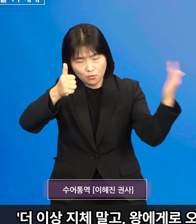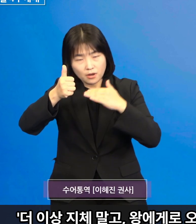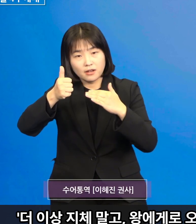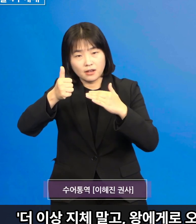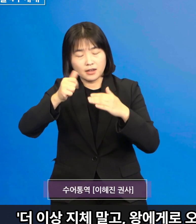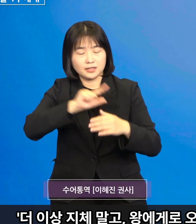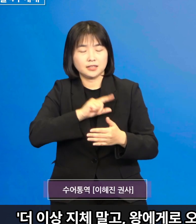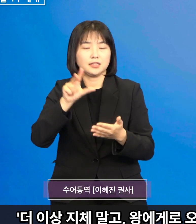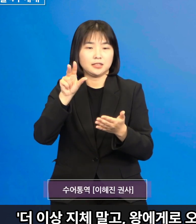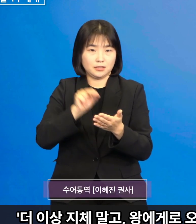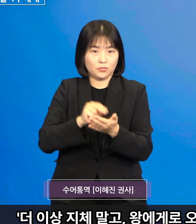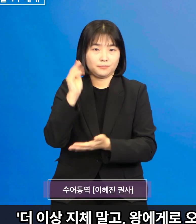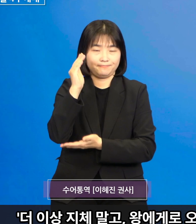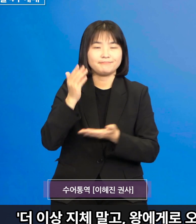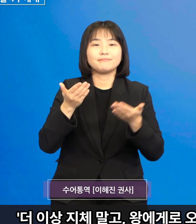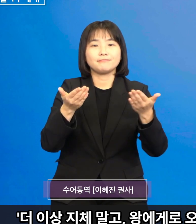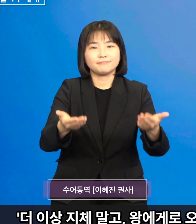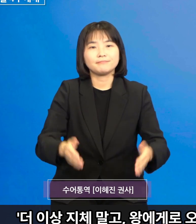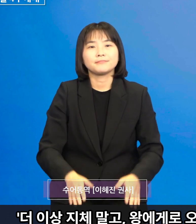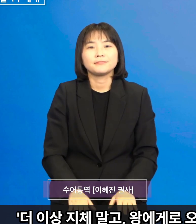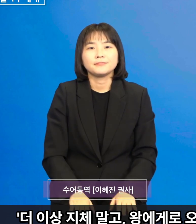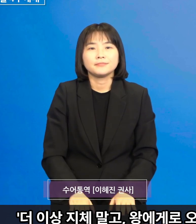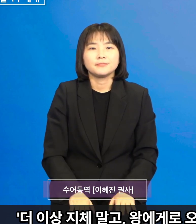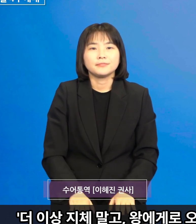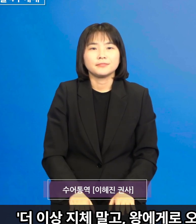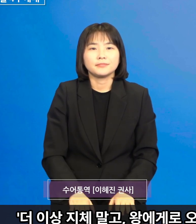제목의 말씀을 나누겠습니다.